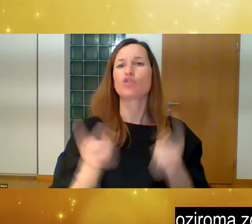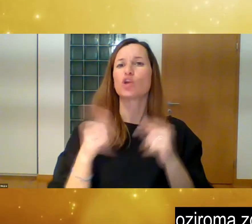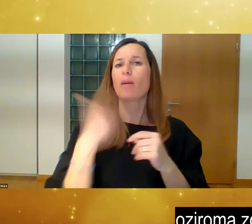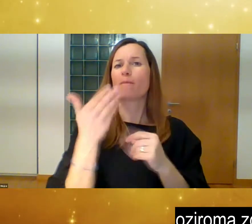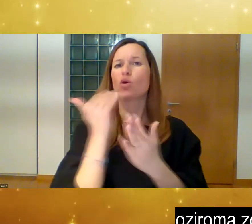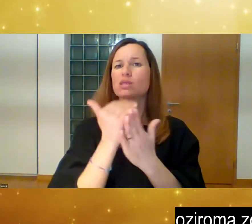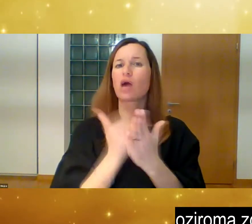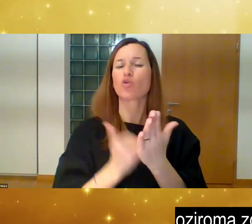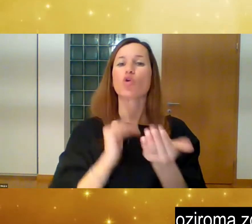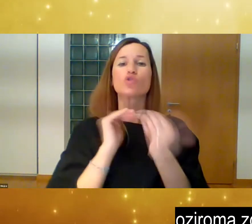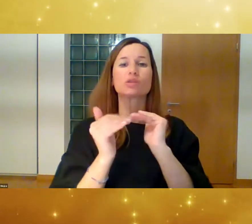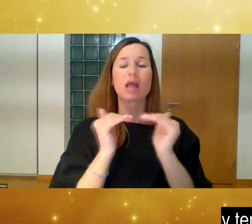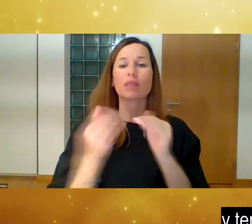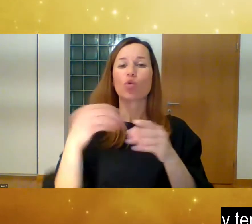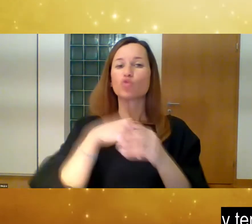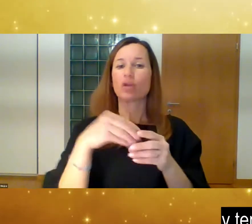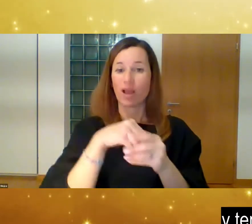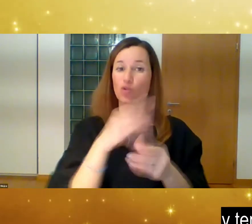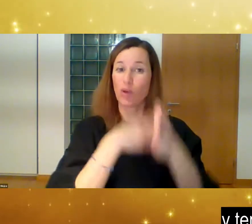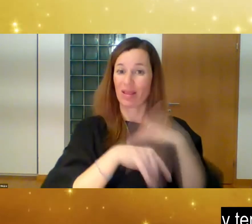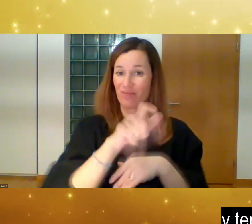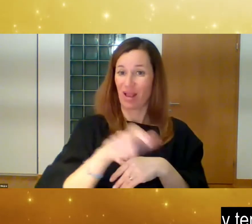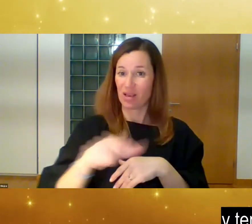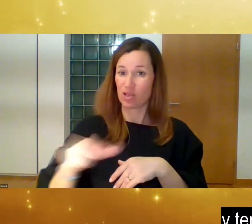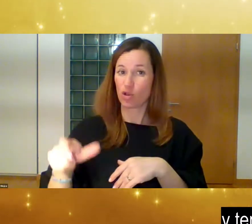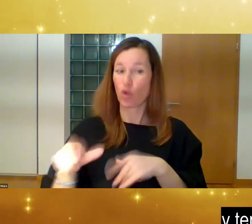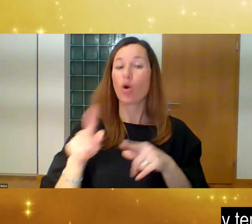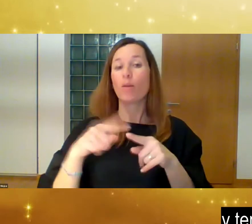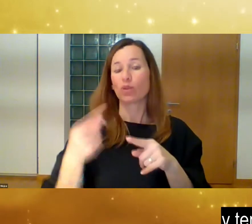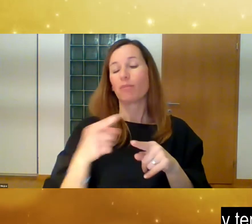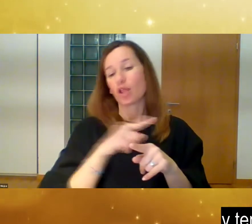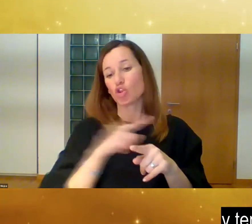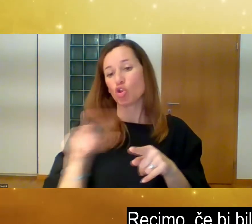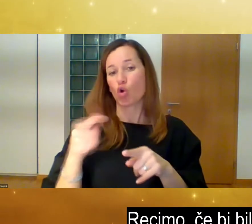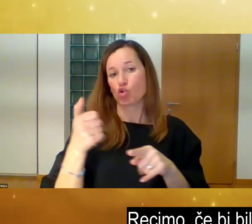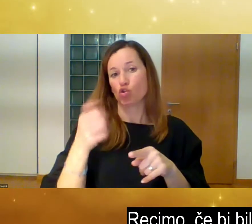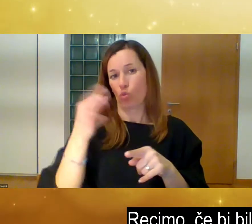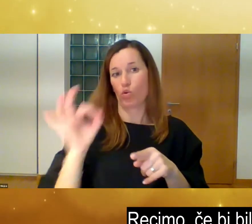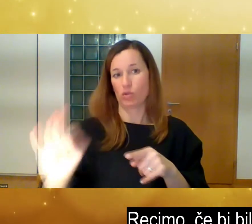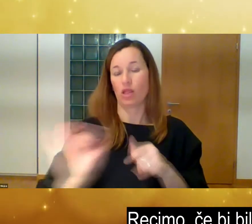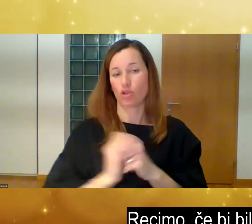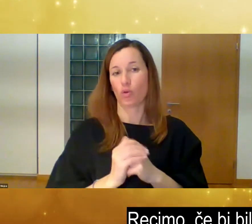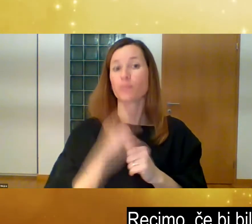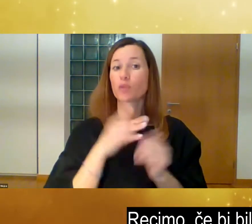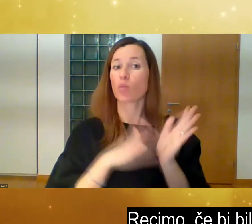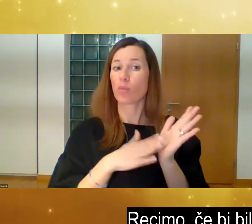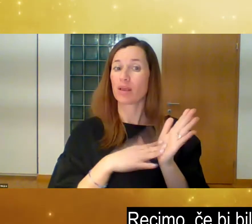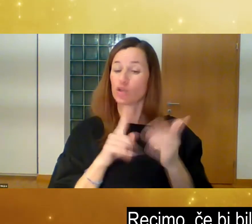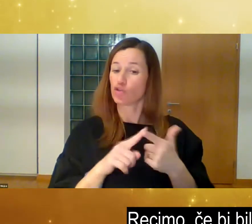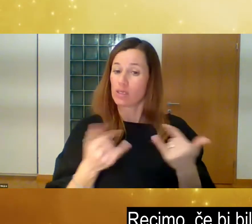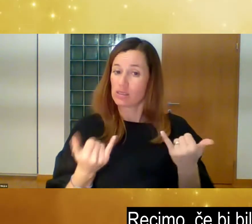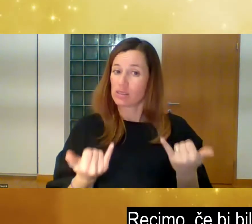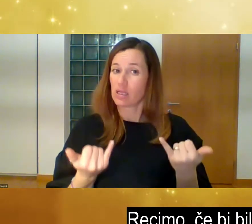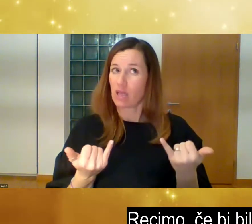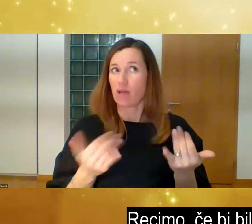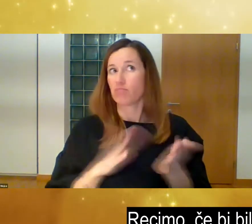socialnem vključevanju invalidov, v tem primeru pa do 100%. To se pravi, recimo, če